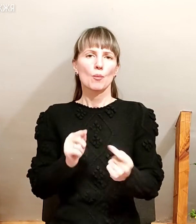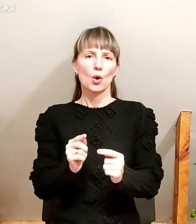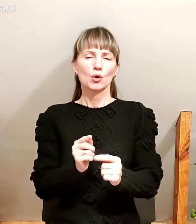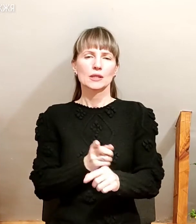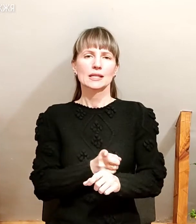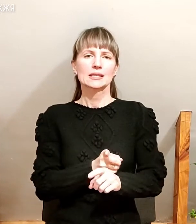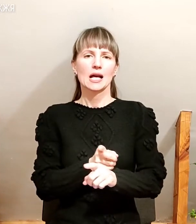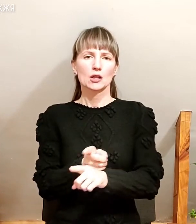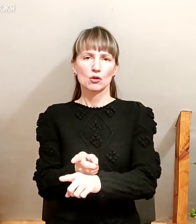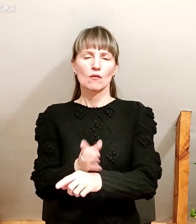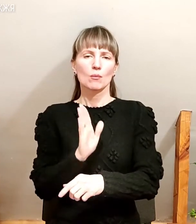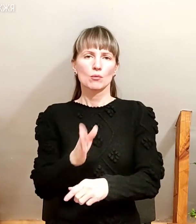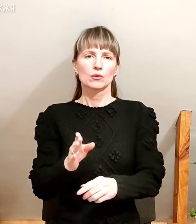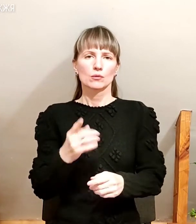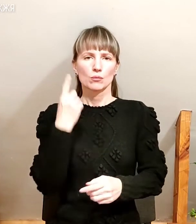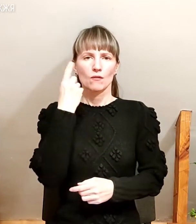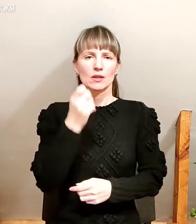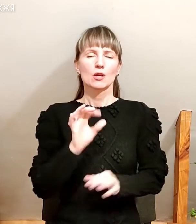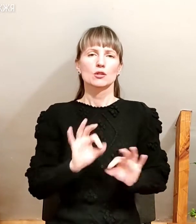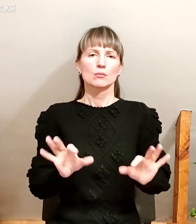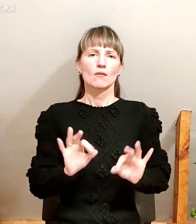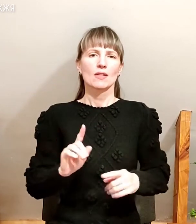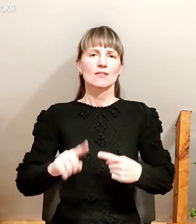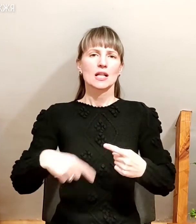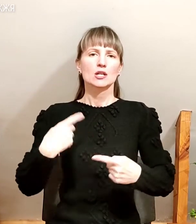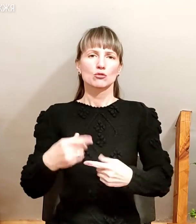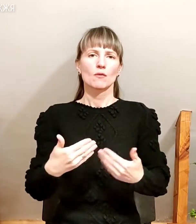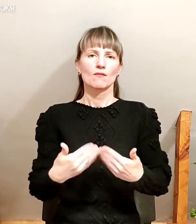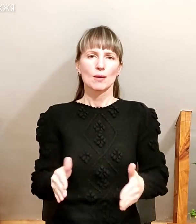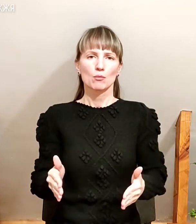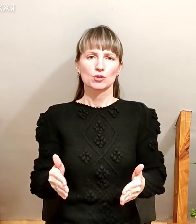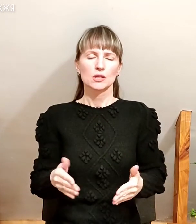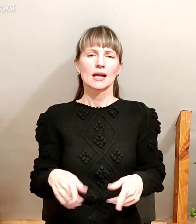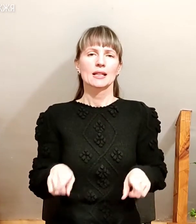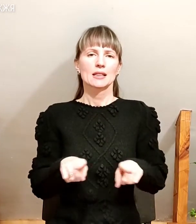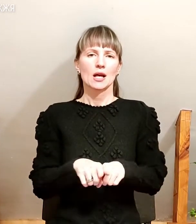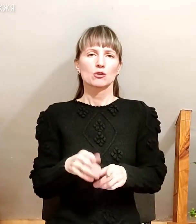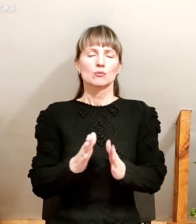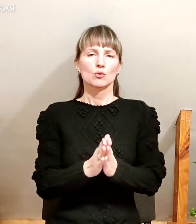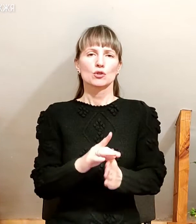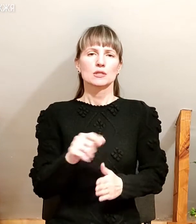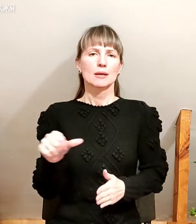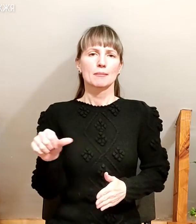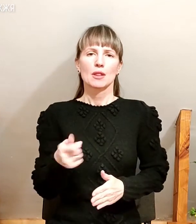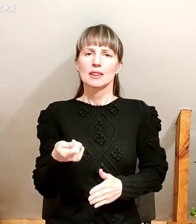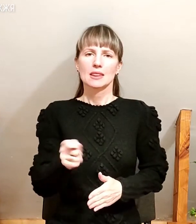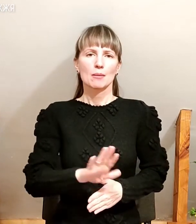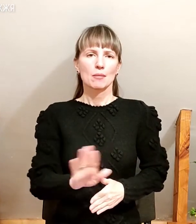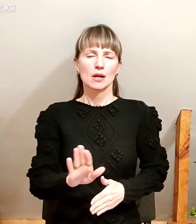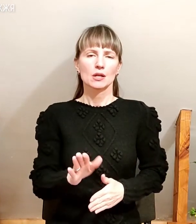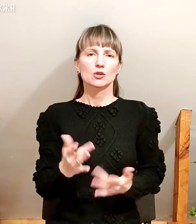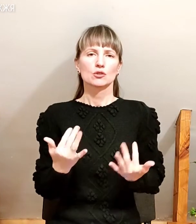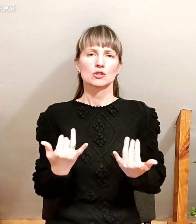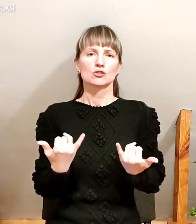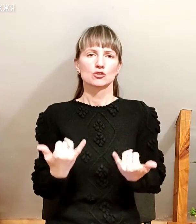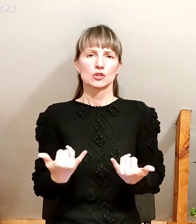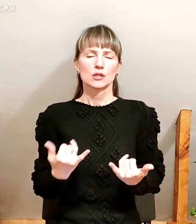будемо повідомляти і розповідати вам вже в наступних випусках. Також прошу за мить вас не перемикатися, оскільки за мить ми поговоримо,